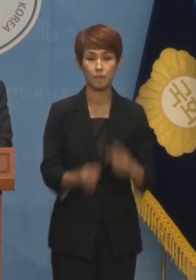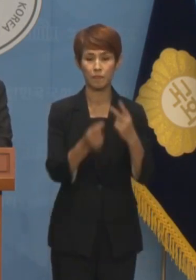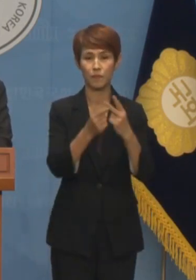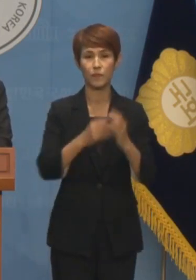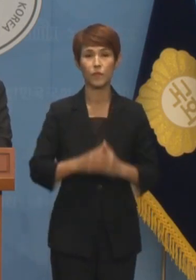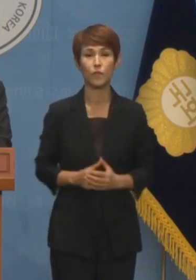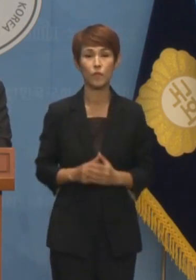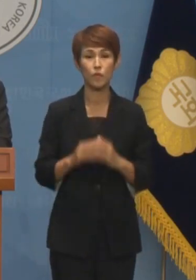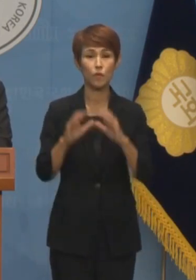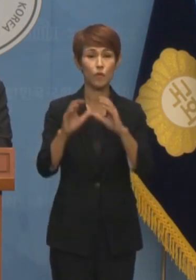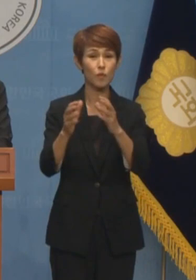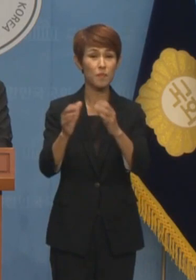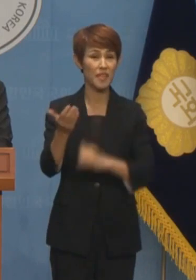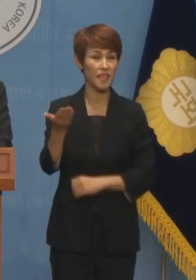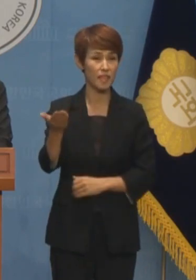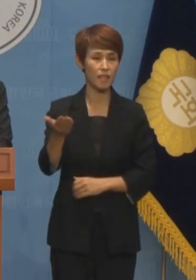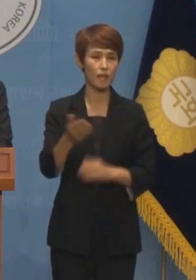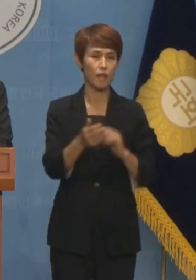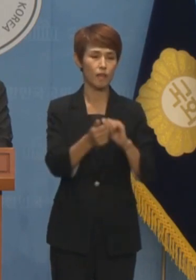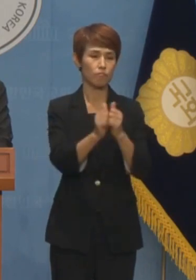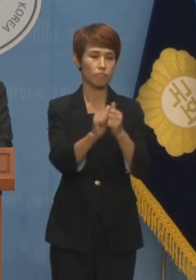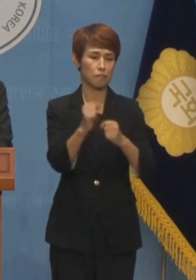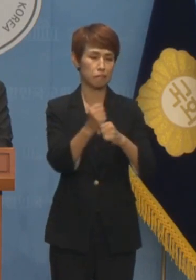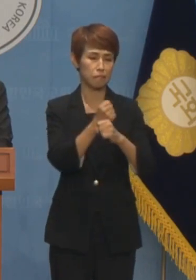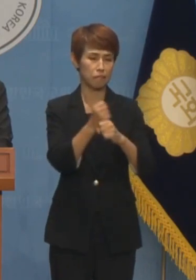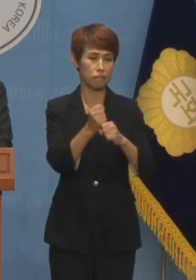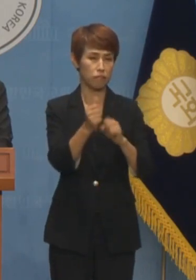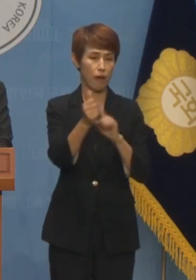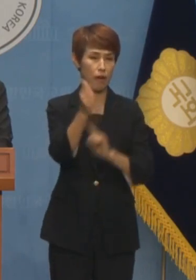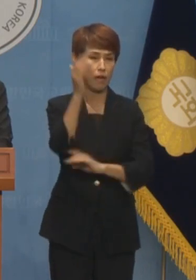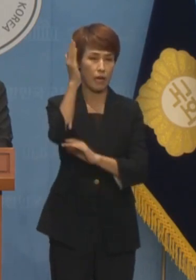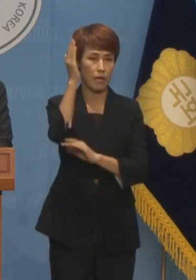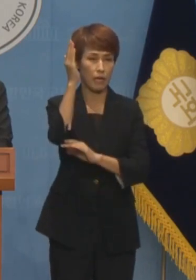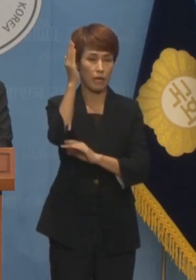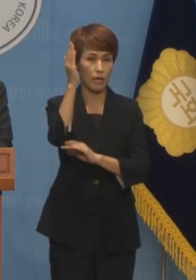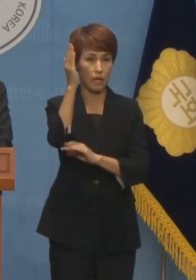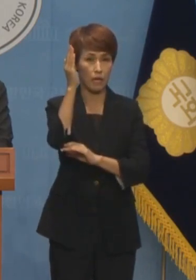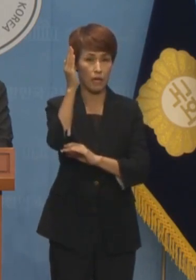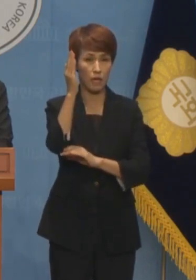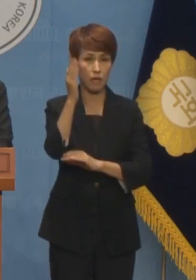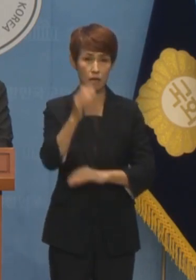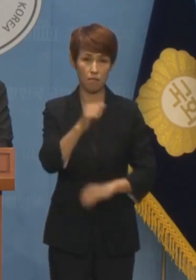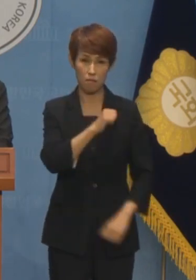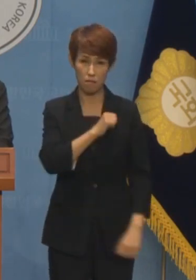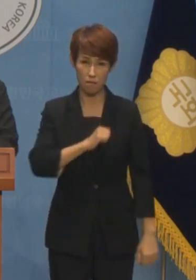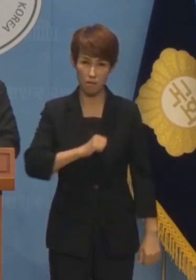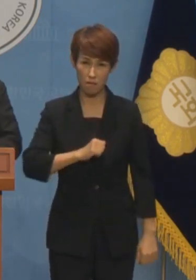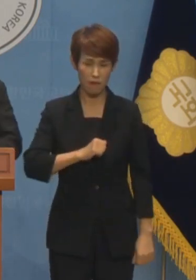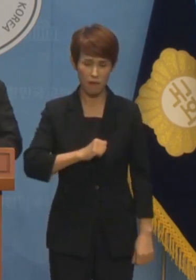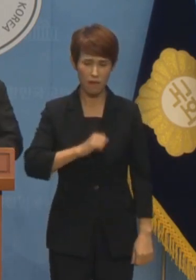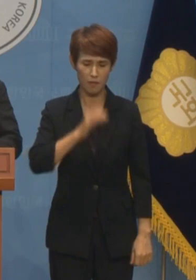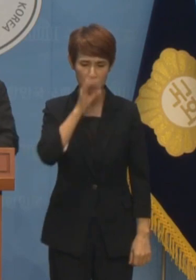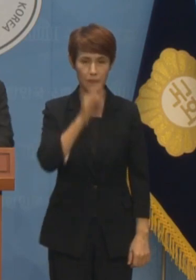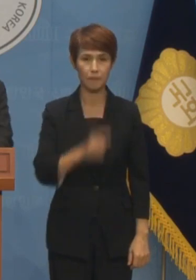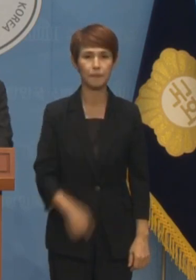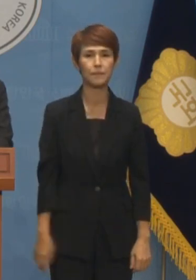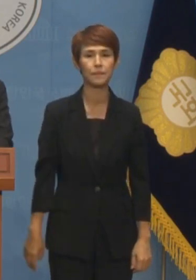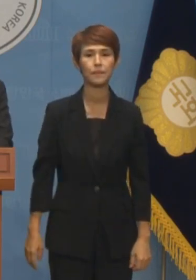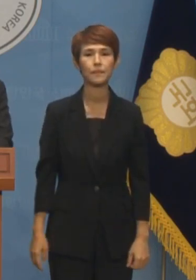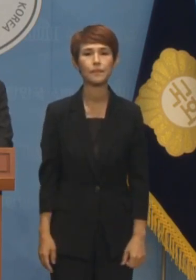국민에게 언제까지 주가 조작 공범의 헛소리를 참고 들어줘야 합니까? 다시 하도록